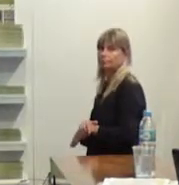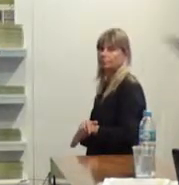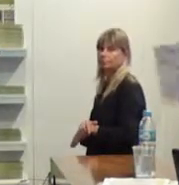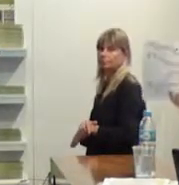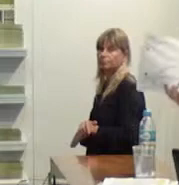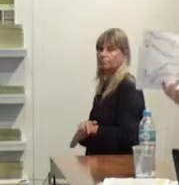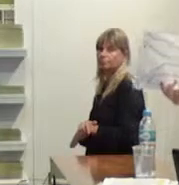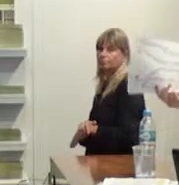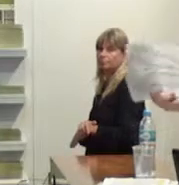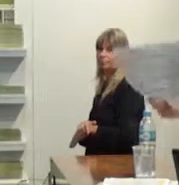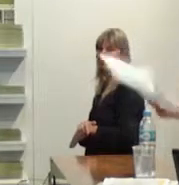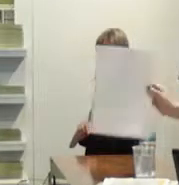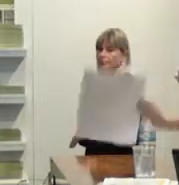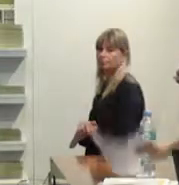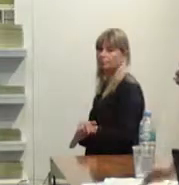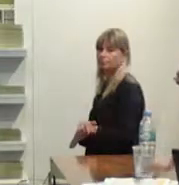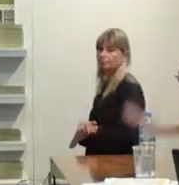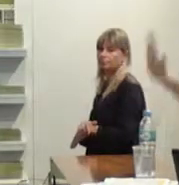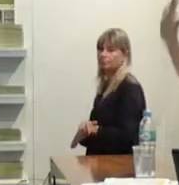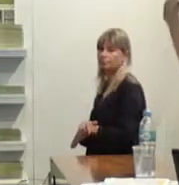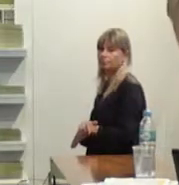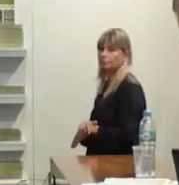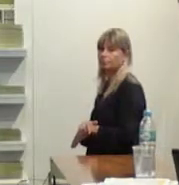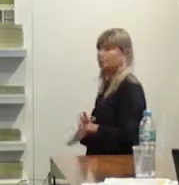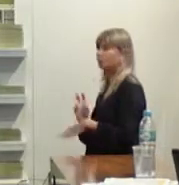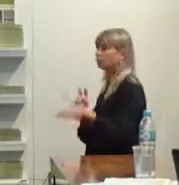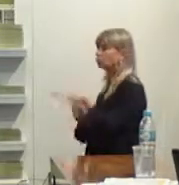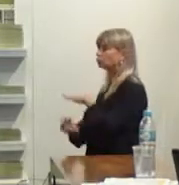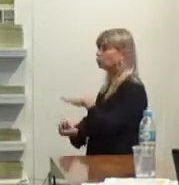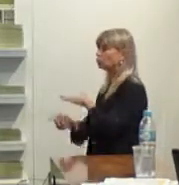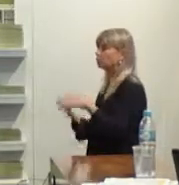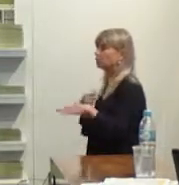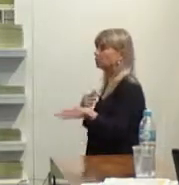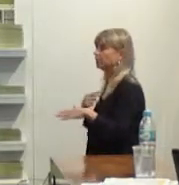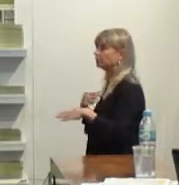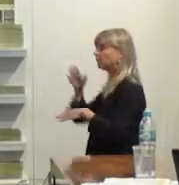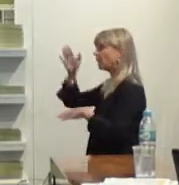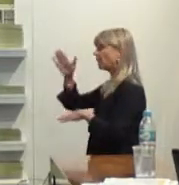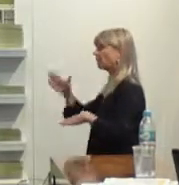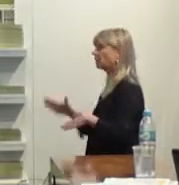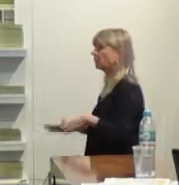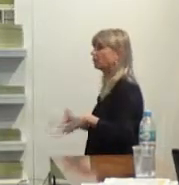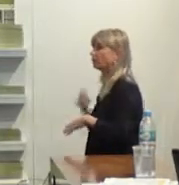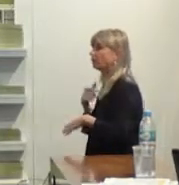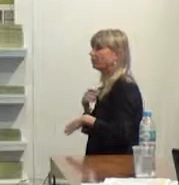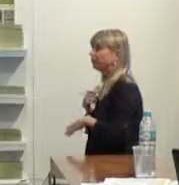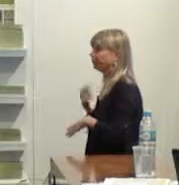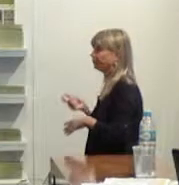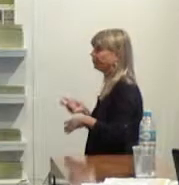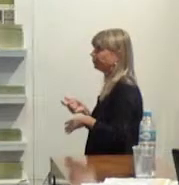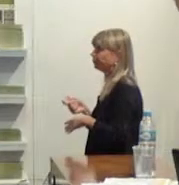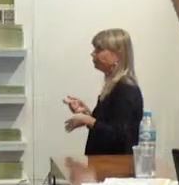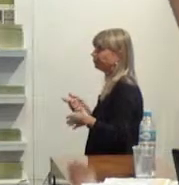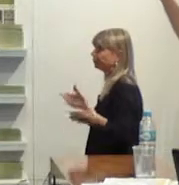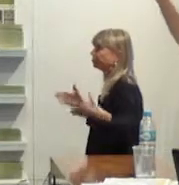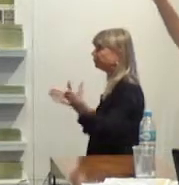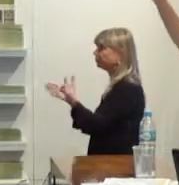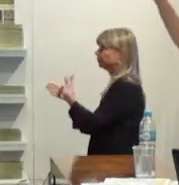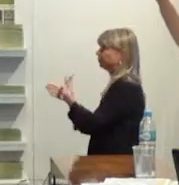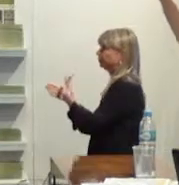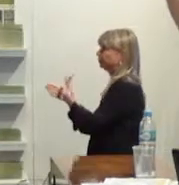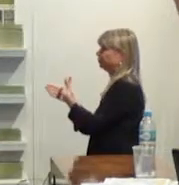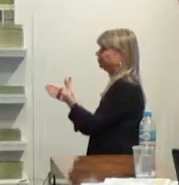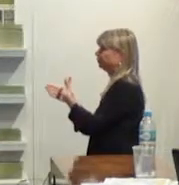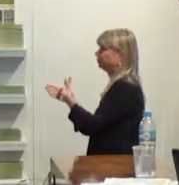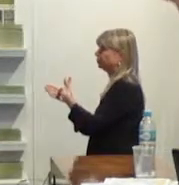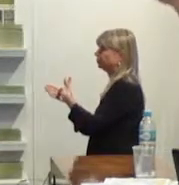con otro formato, las líneas de subte del río hacia el otro lado son como una mano